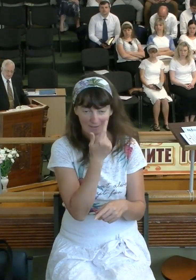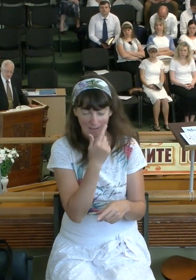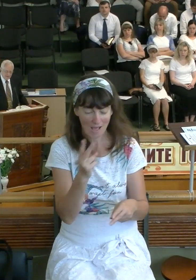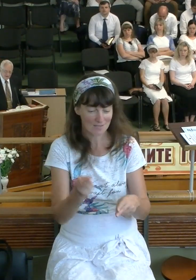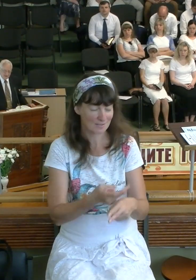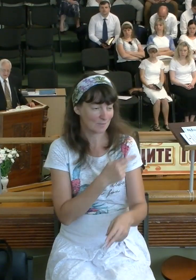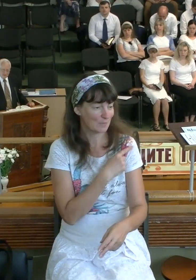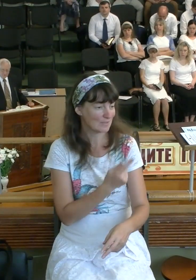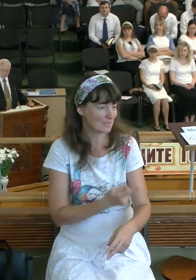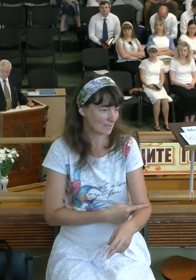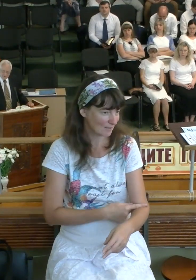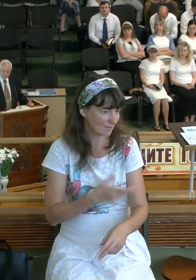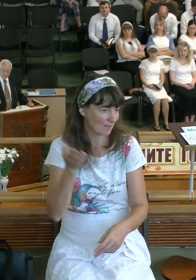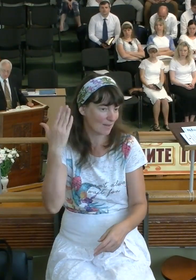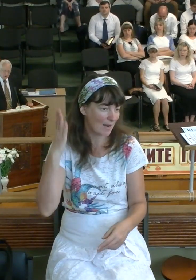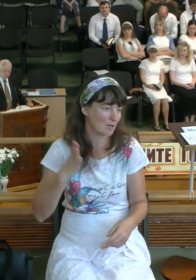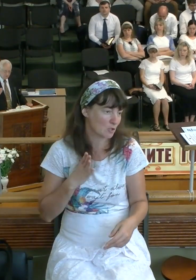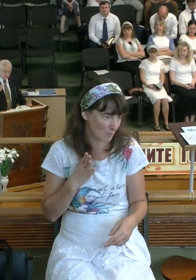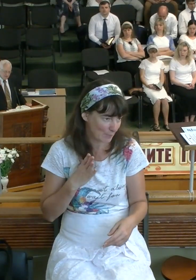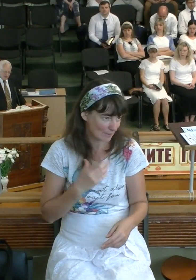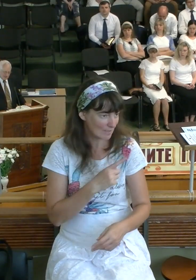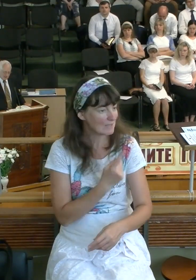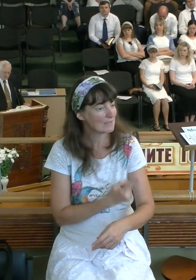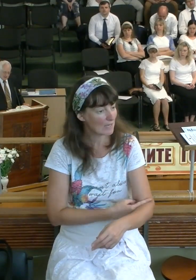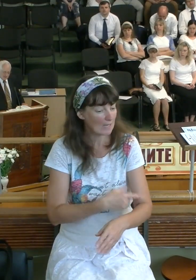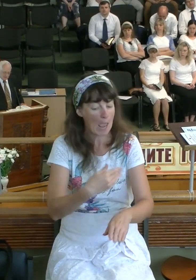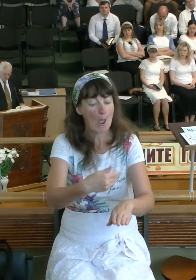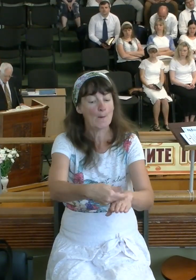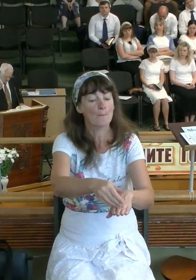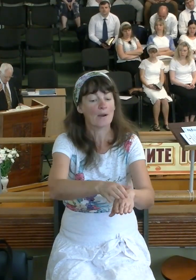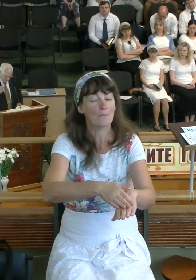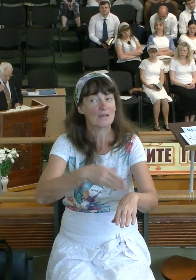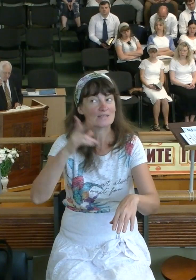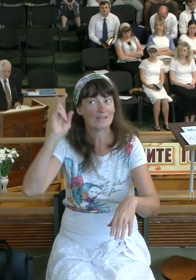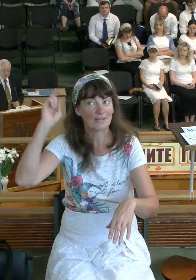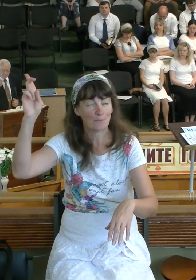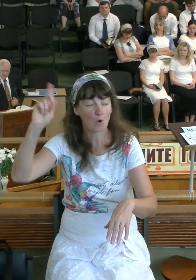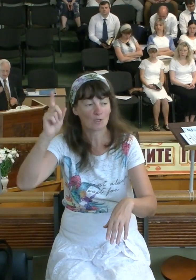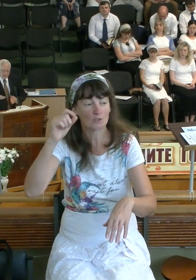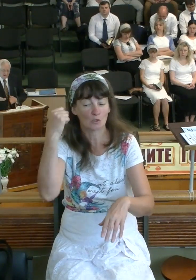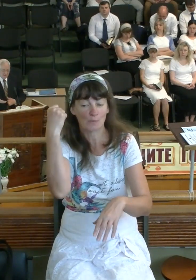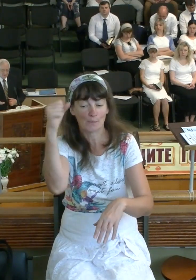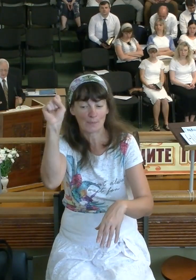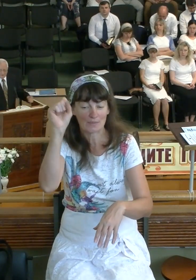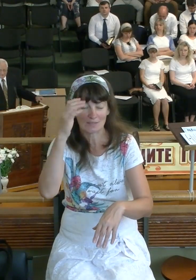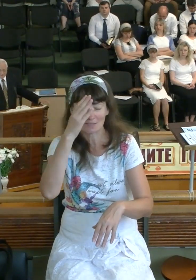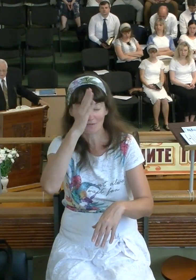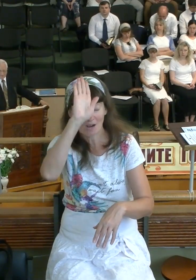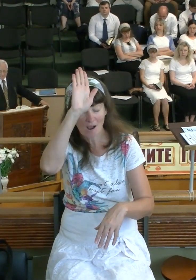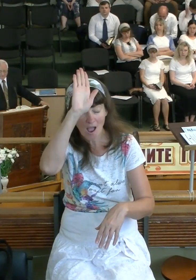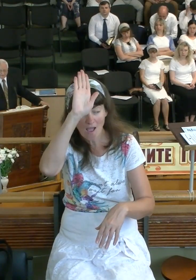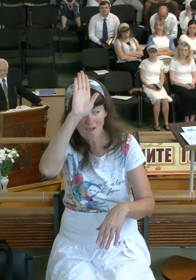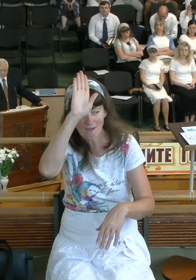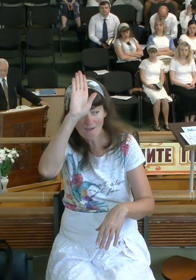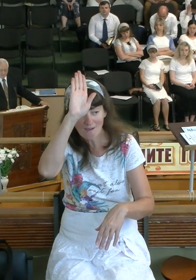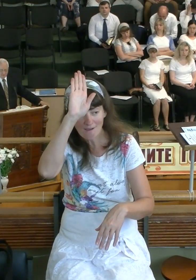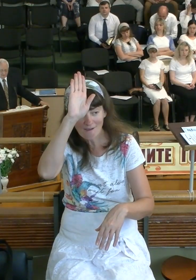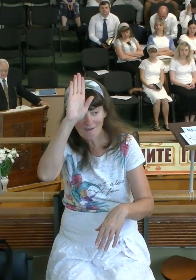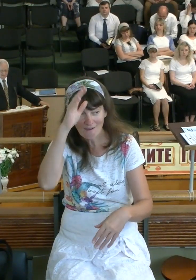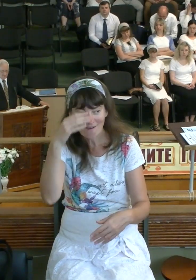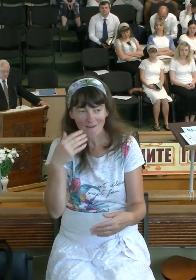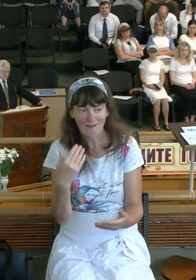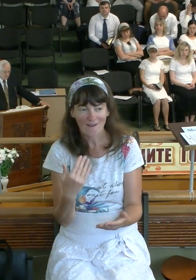некогда сильный, помазанный Богом для того, чтобы победить врага, оказался